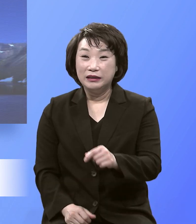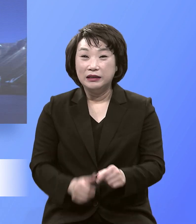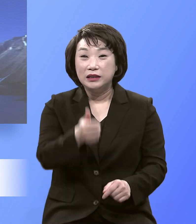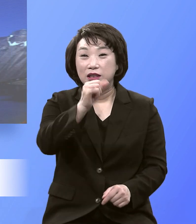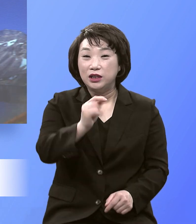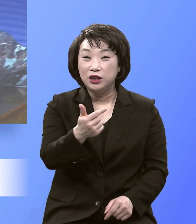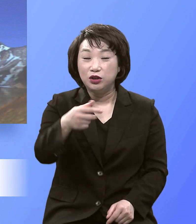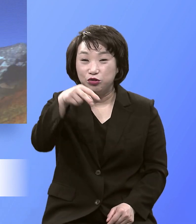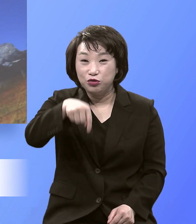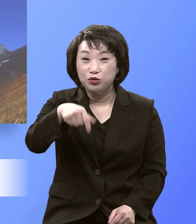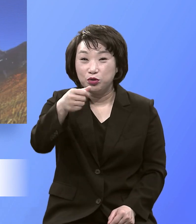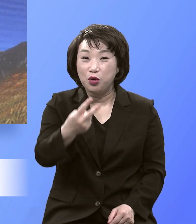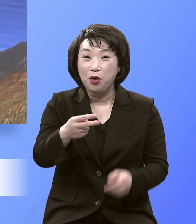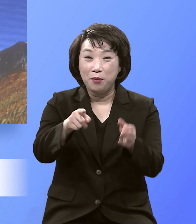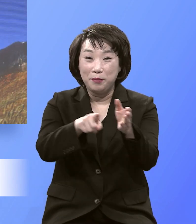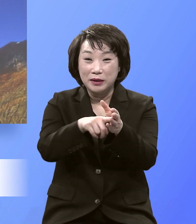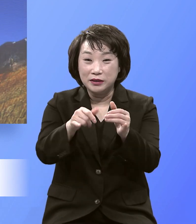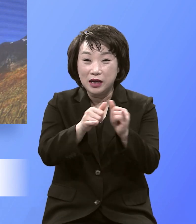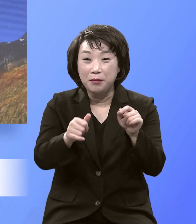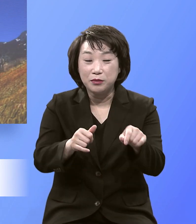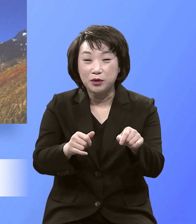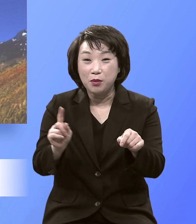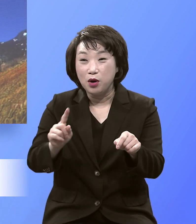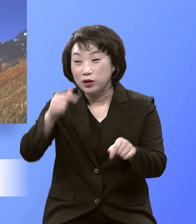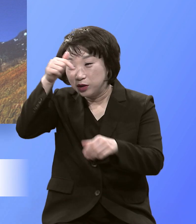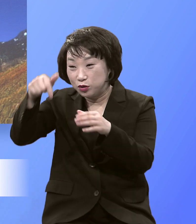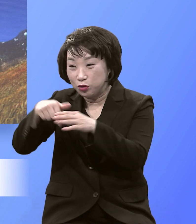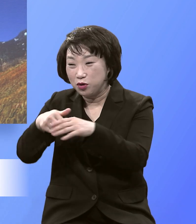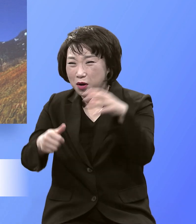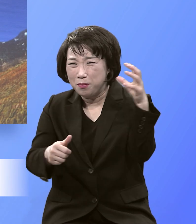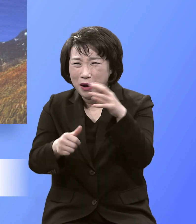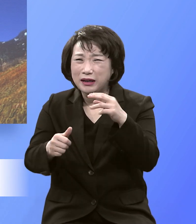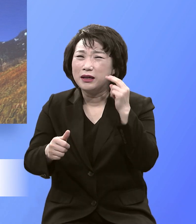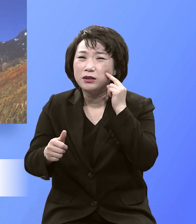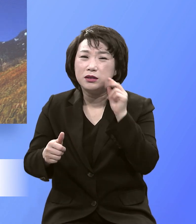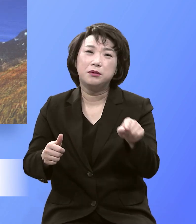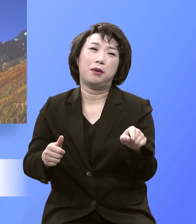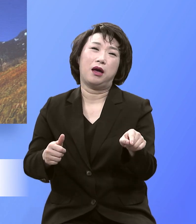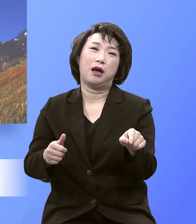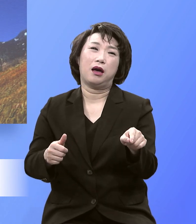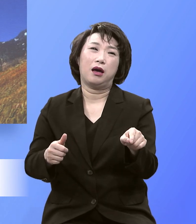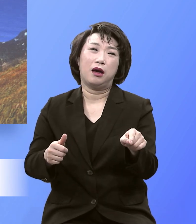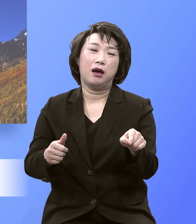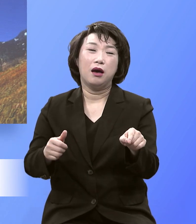힌두교 교인들은요, 기독교인을 박해를 얼마나 하느냐.